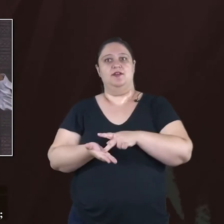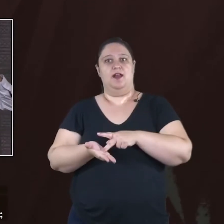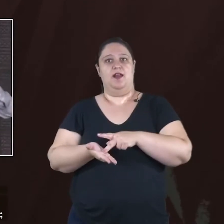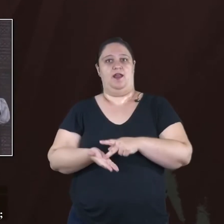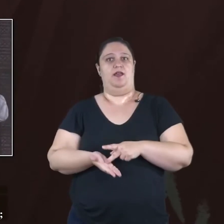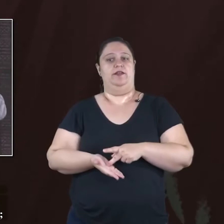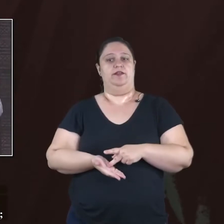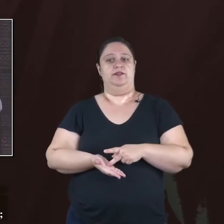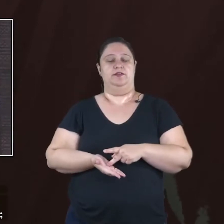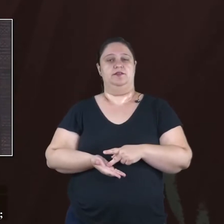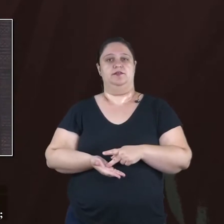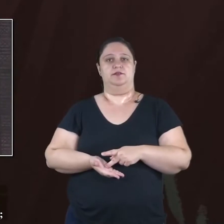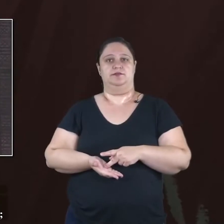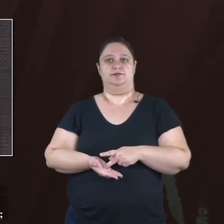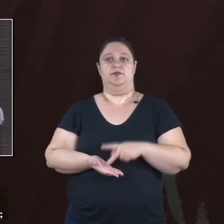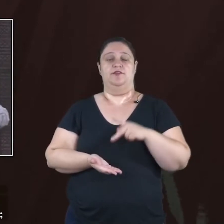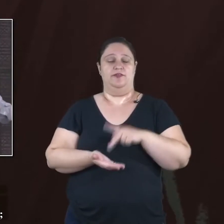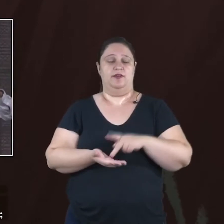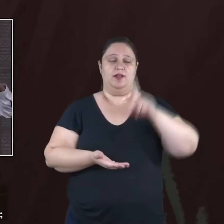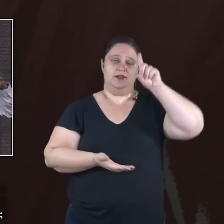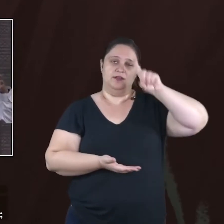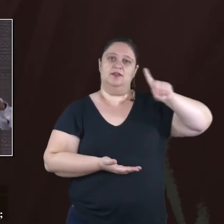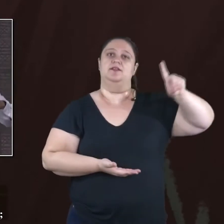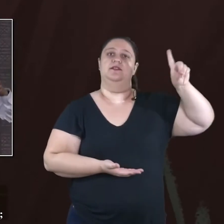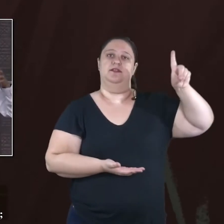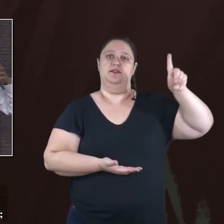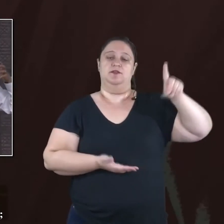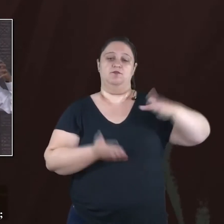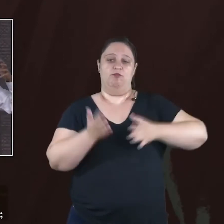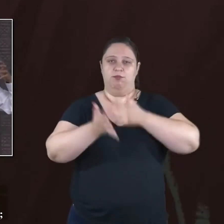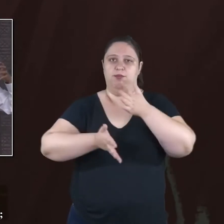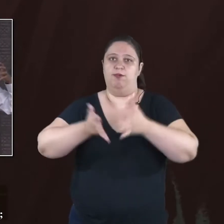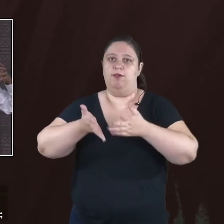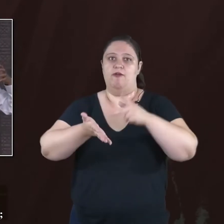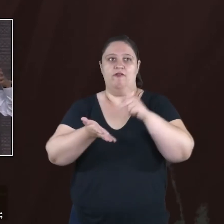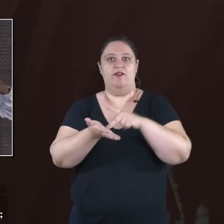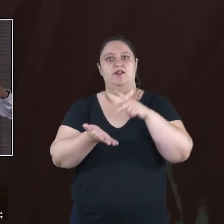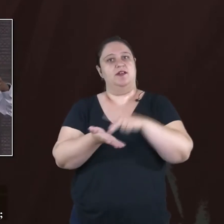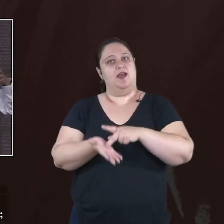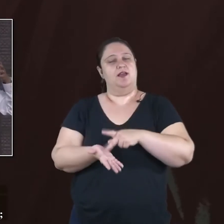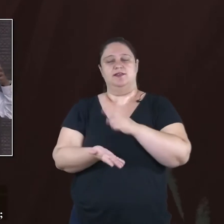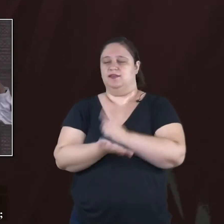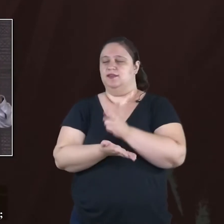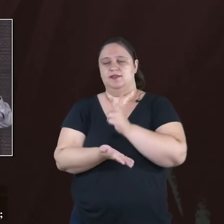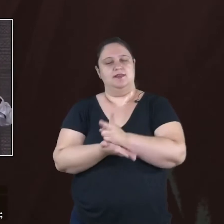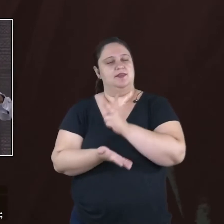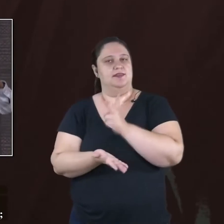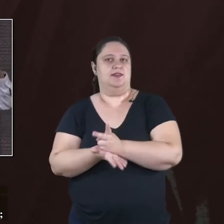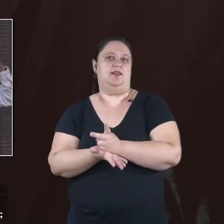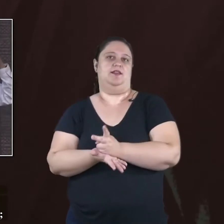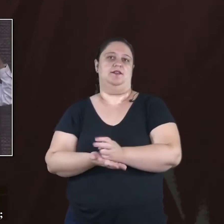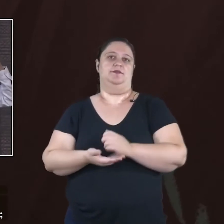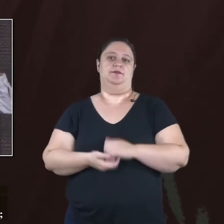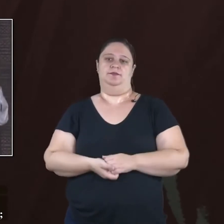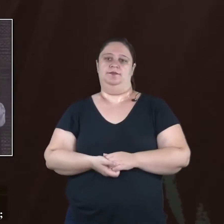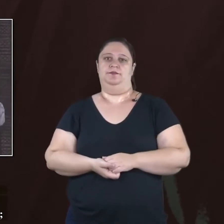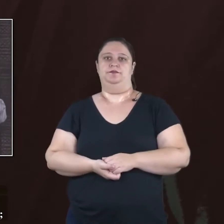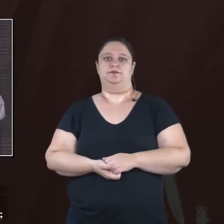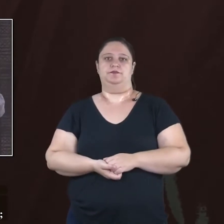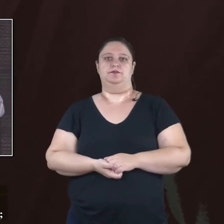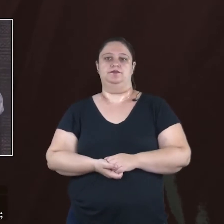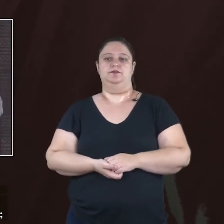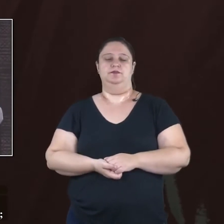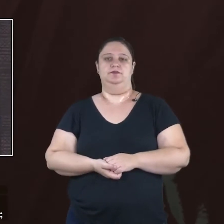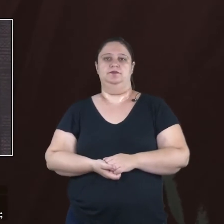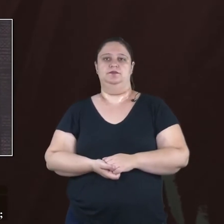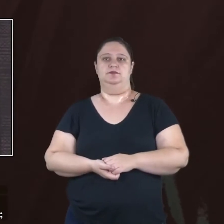a verdade de Deus para as pessoas. A nossa palavra tem que conduzir, veicular, né, a realidade